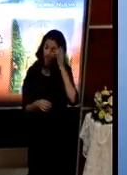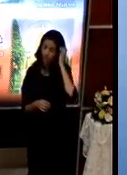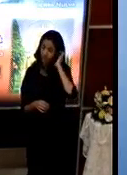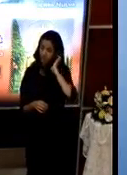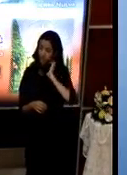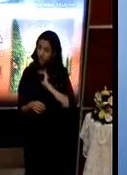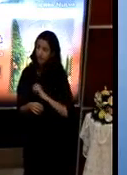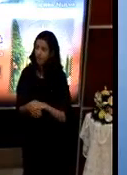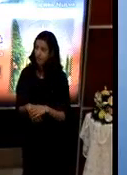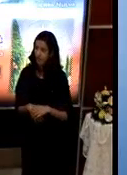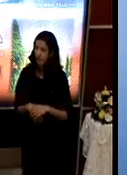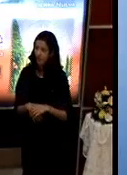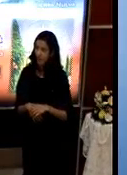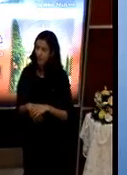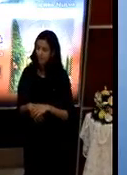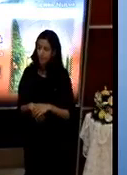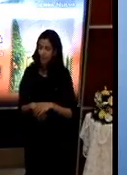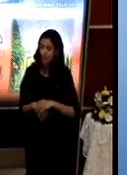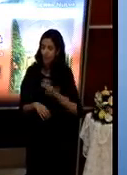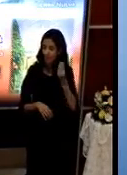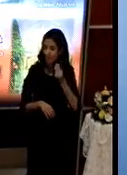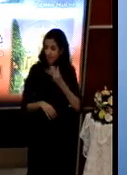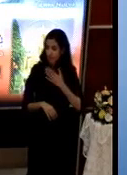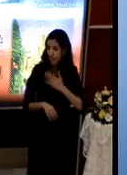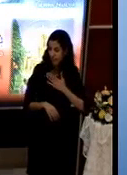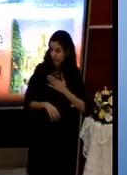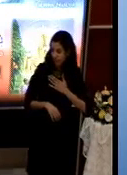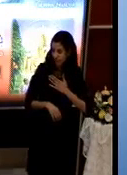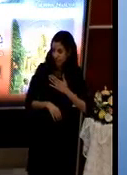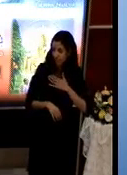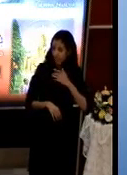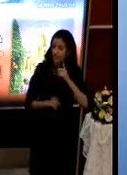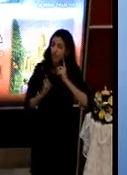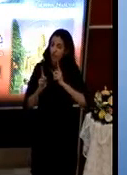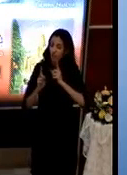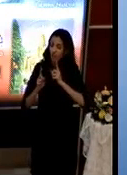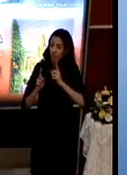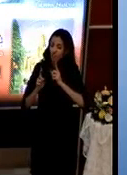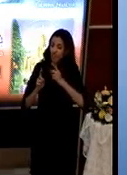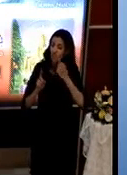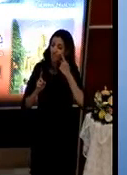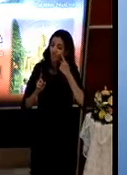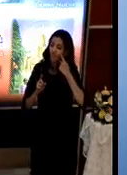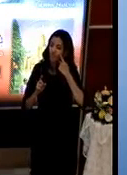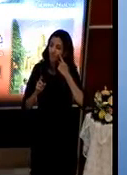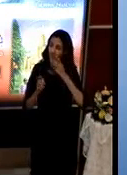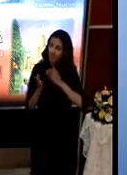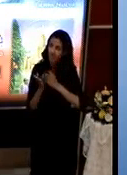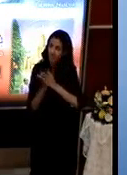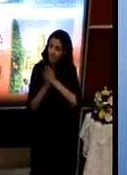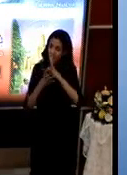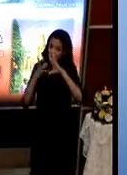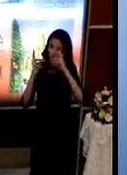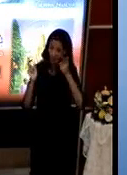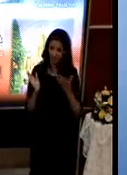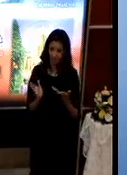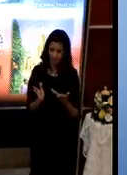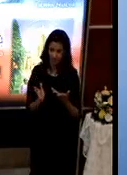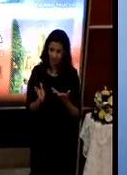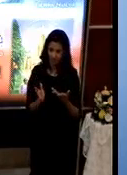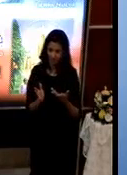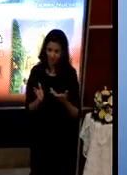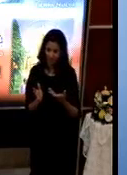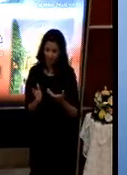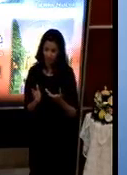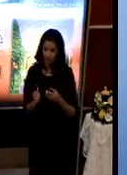todo, de vivir conmigo en la heredad que prometí a Jacob, que prometí a mis hijos. Dice, no andando en tus